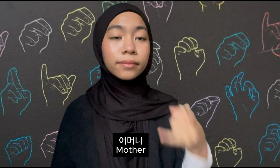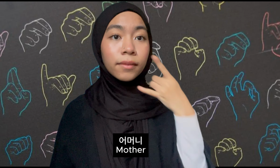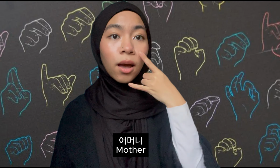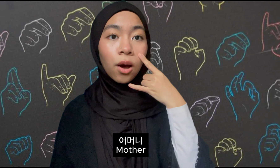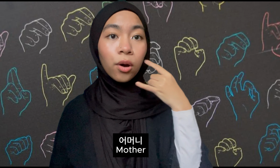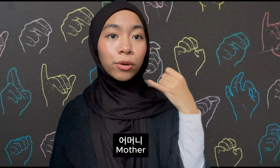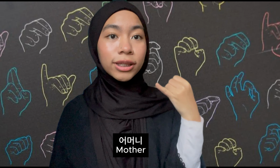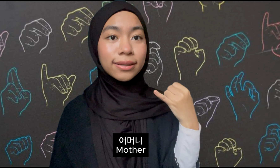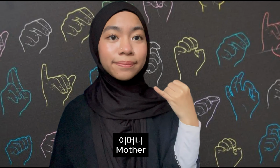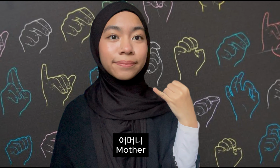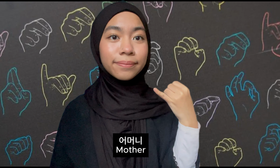어머니,